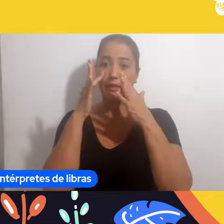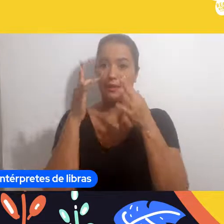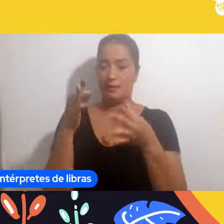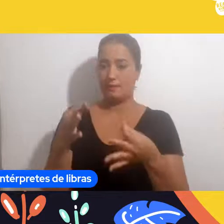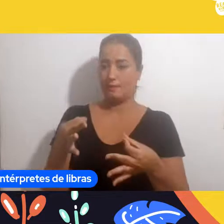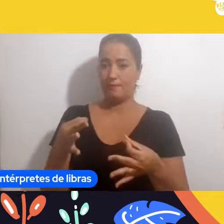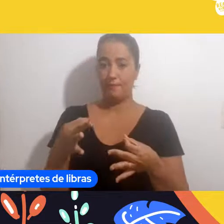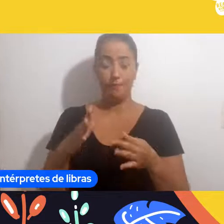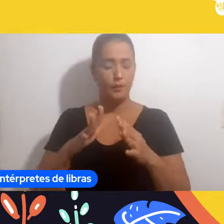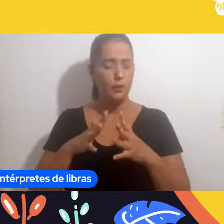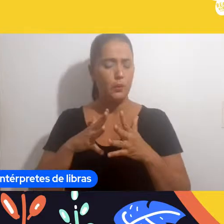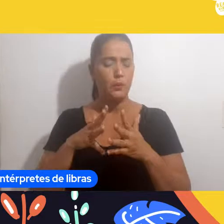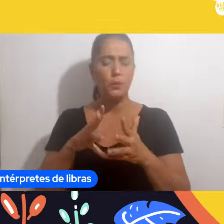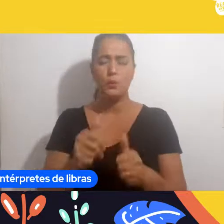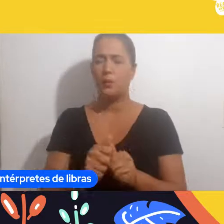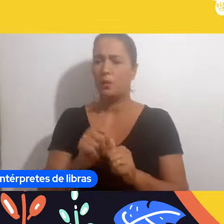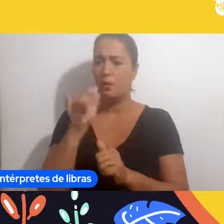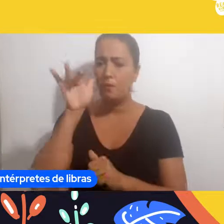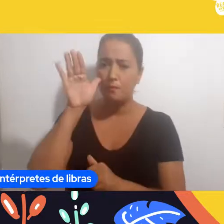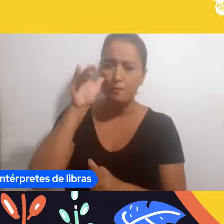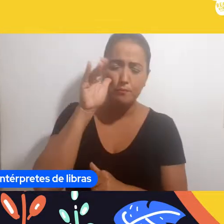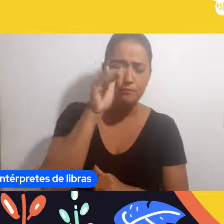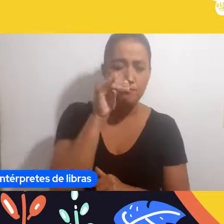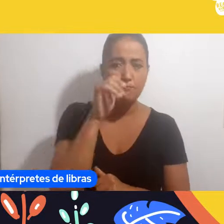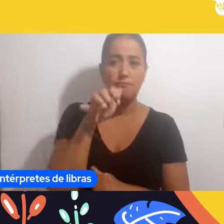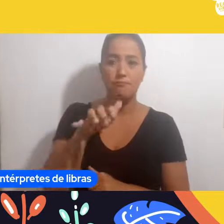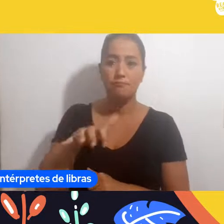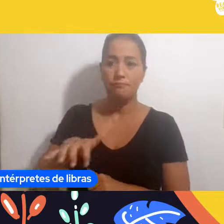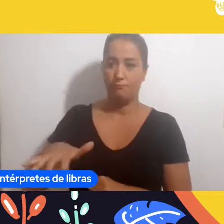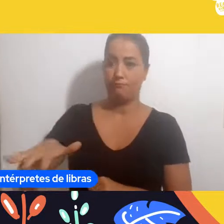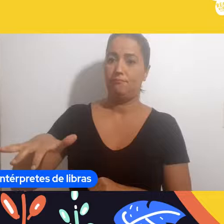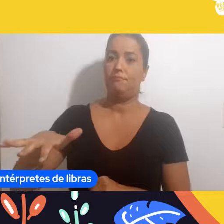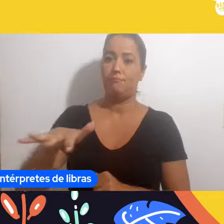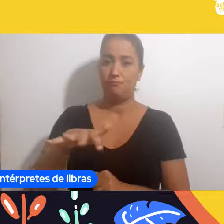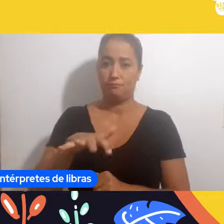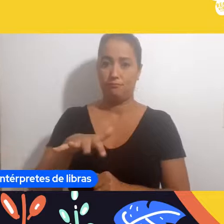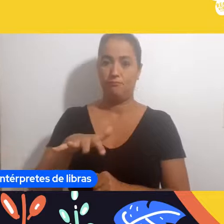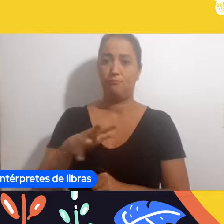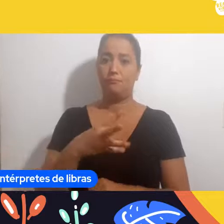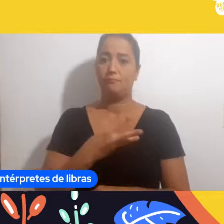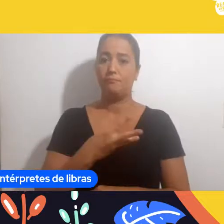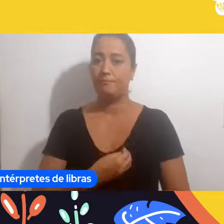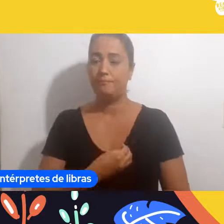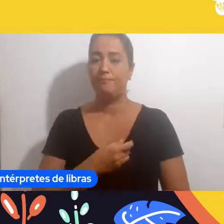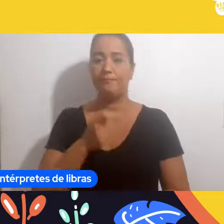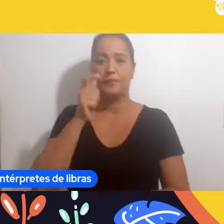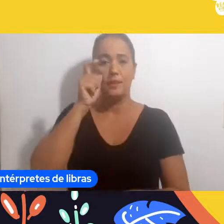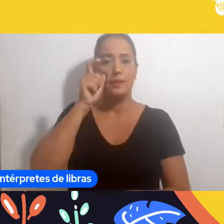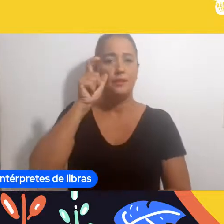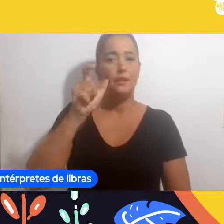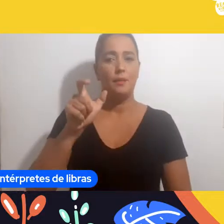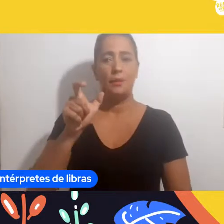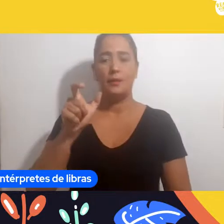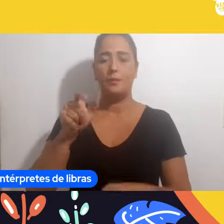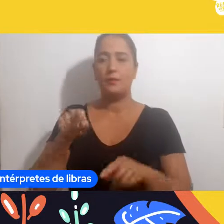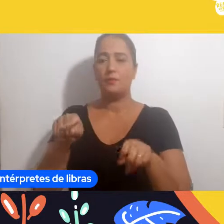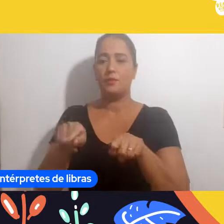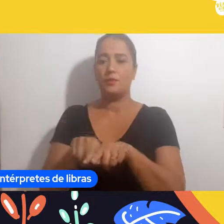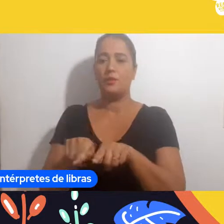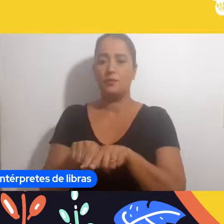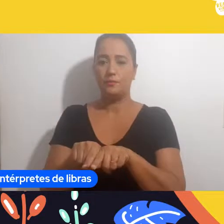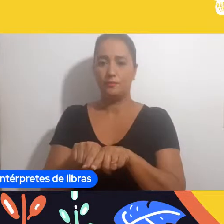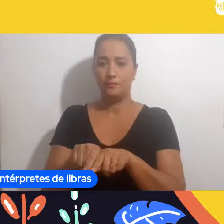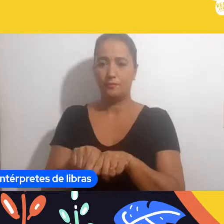ela observa no mundo ao redor dela e aquilo que é do seu interesse é a reprodução, é